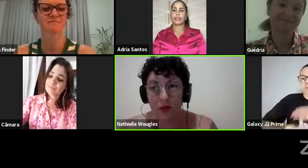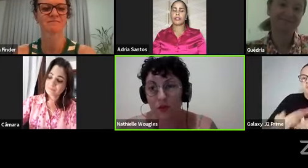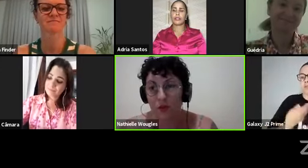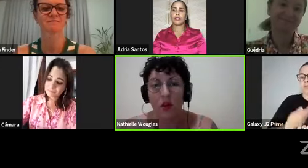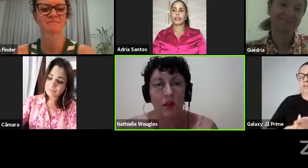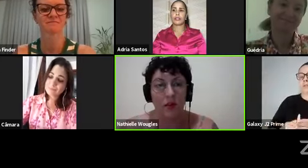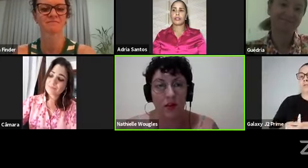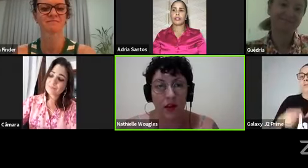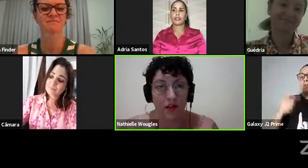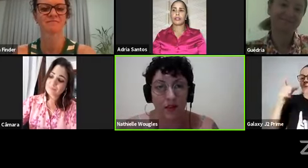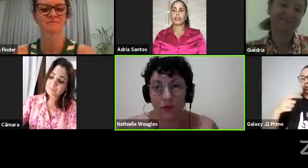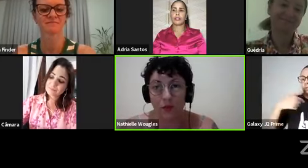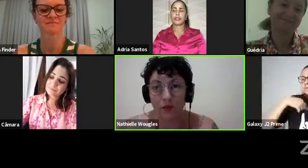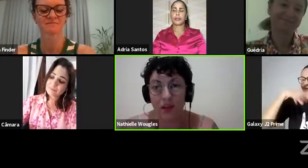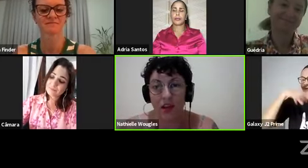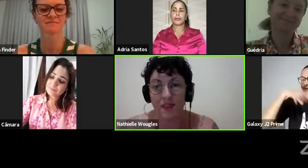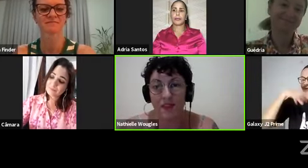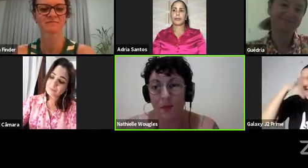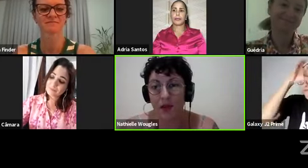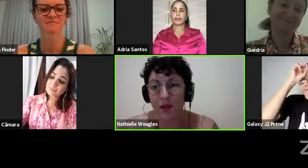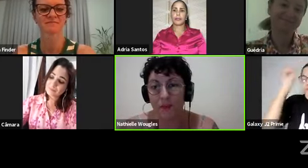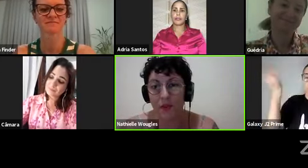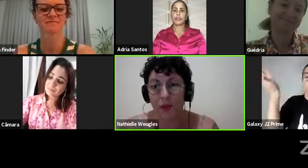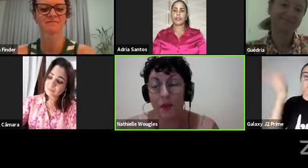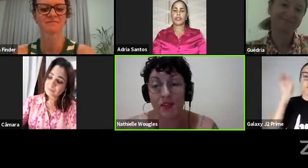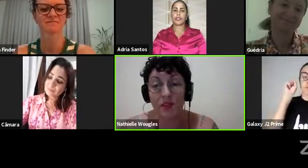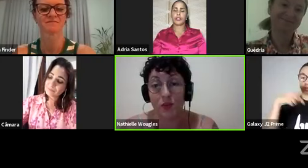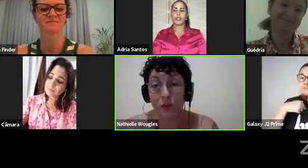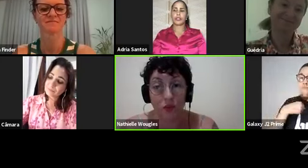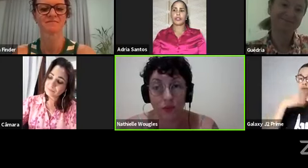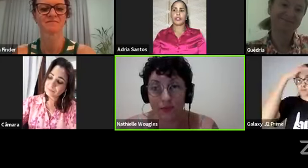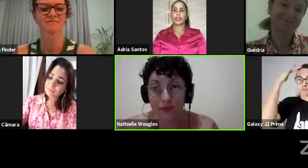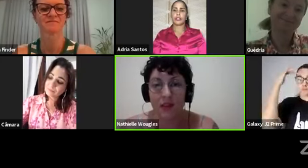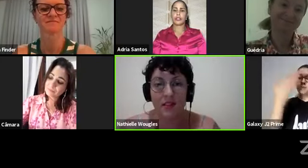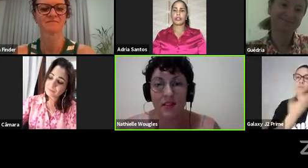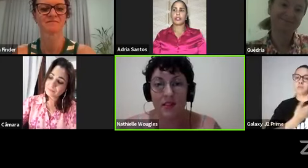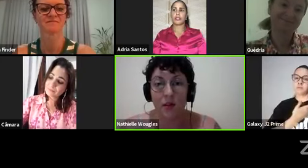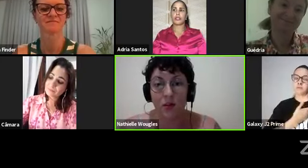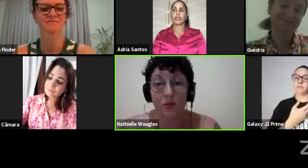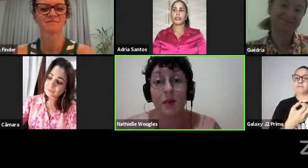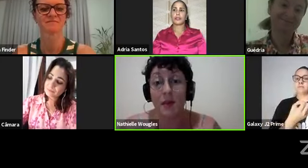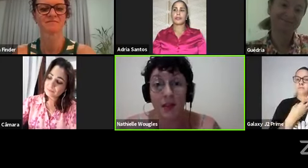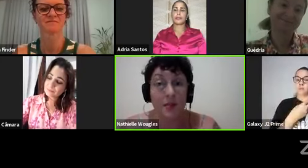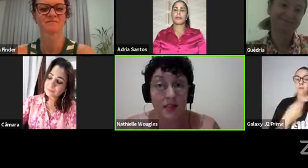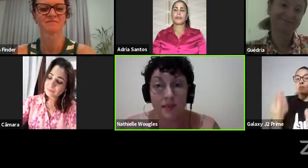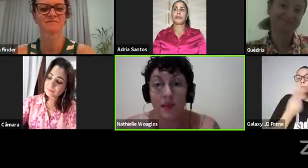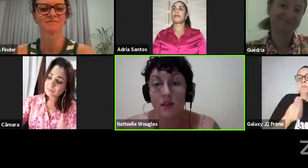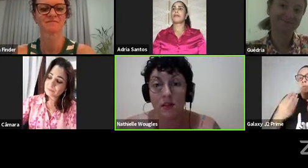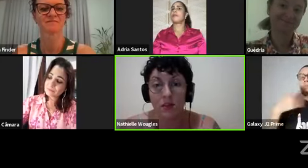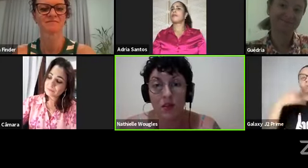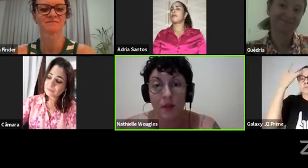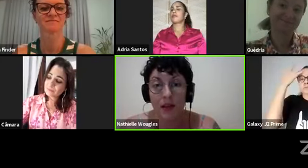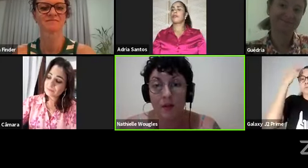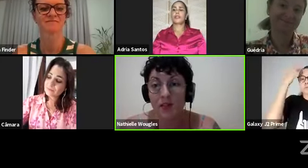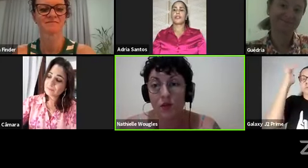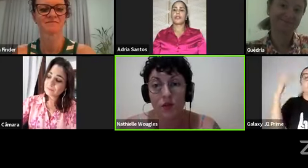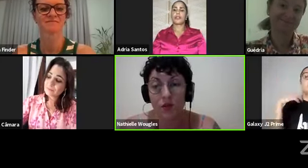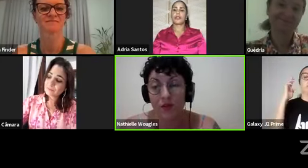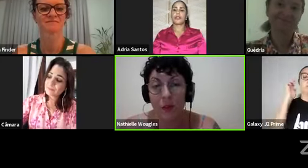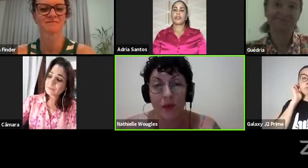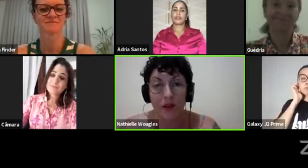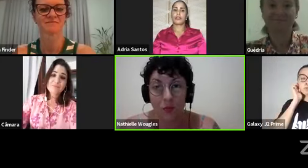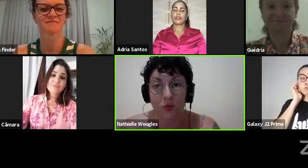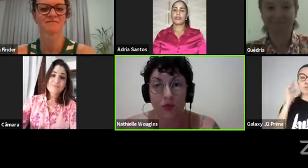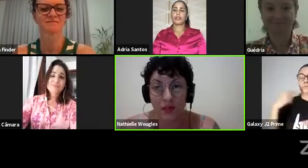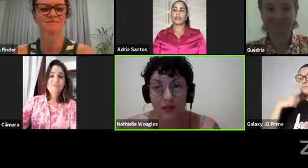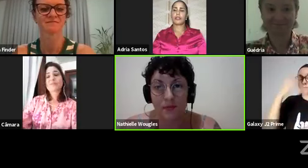meus amigos. Né? Eu não, ninguém vai saber como é ser surdo se eu não saber Libras. Se eu não saber Libras, o surdo